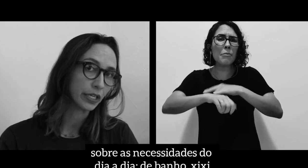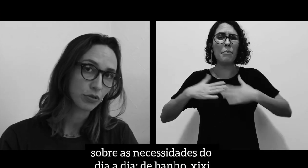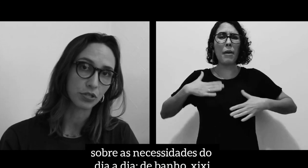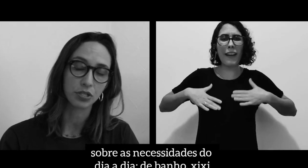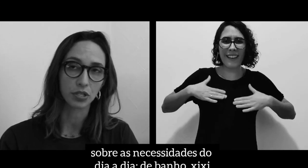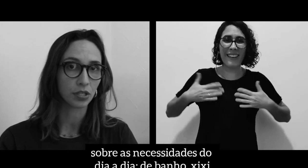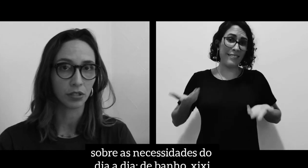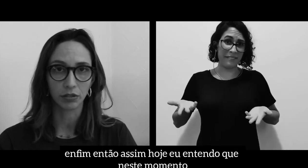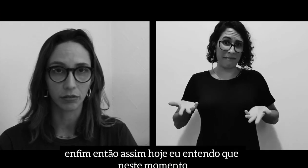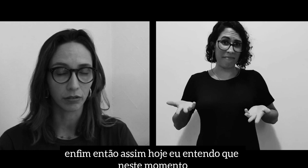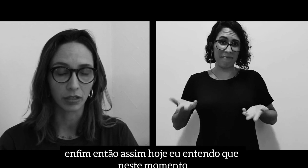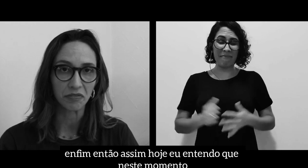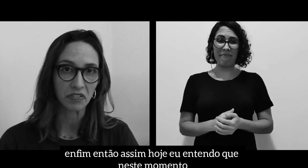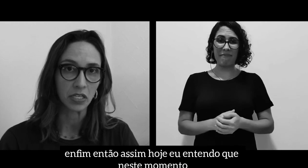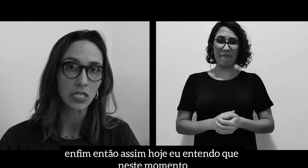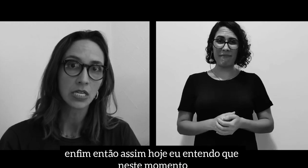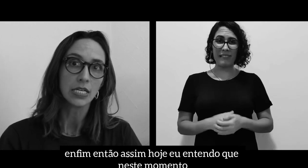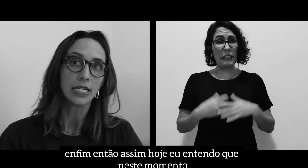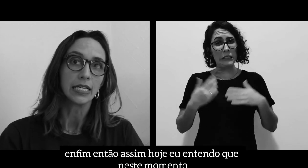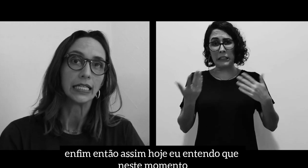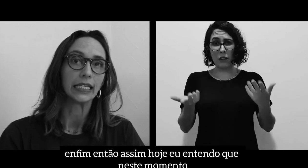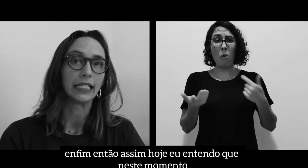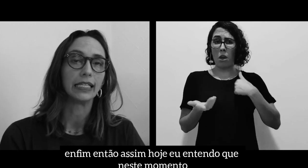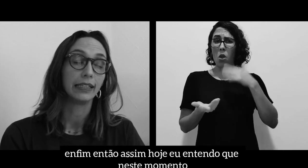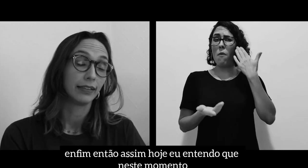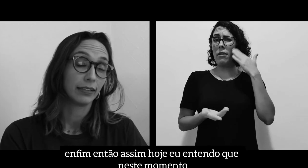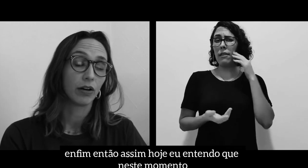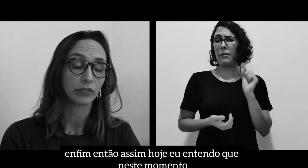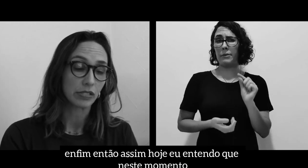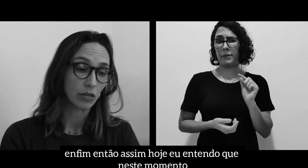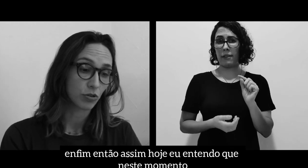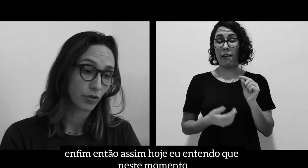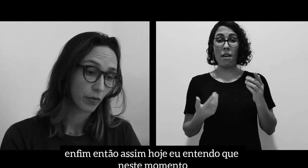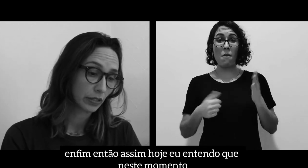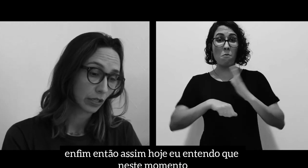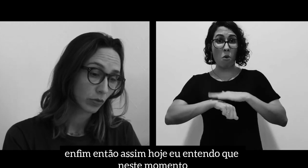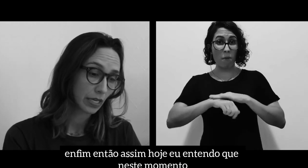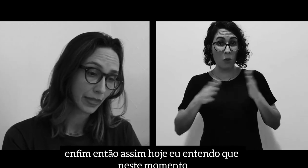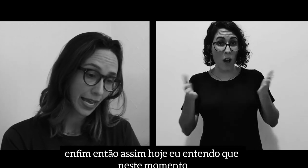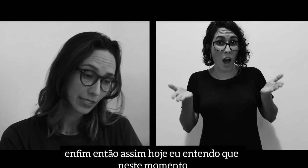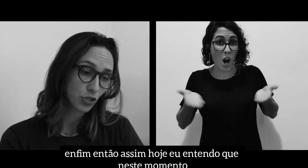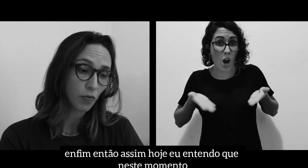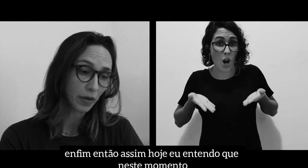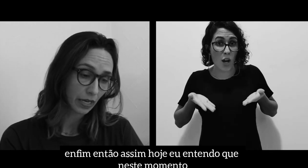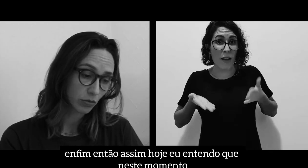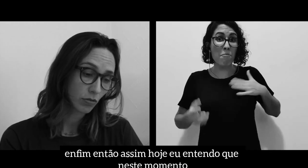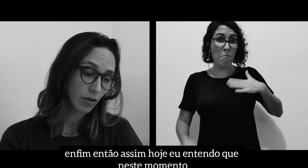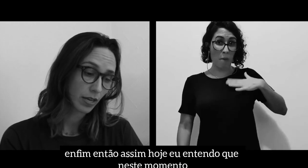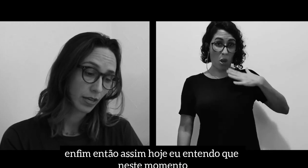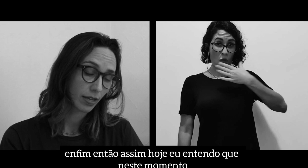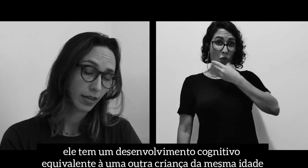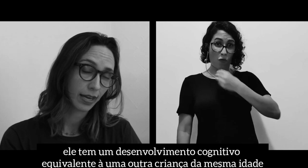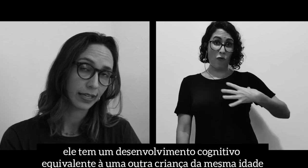de banho, xixi, enfim. Então assim, hoje eu entendo que neste